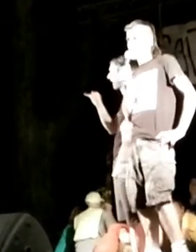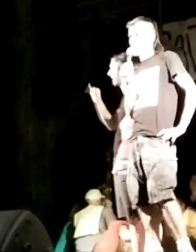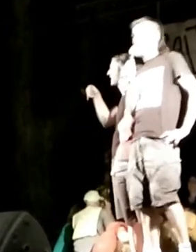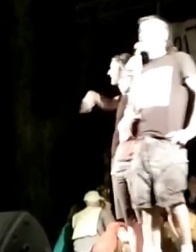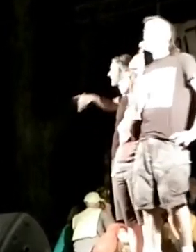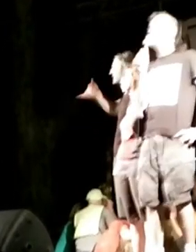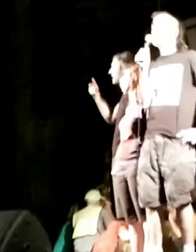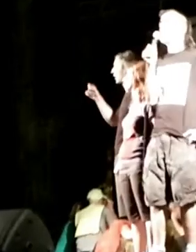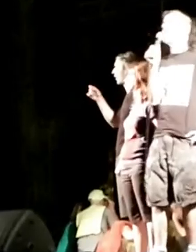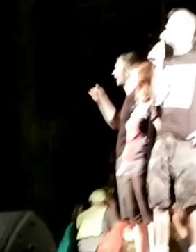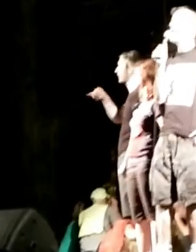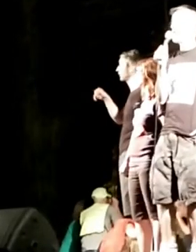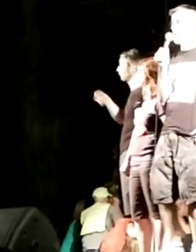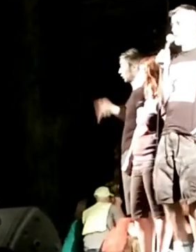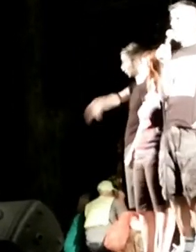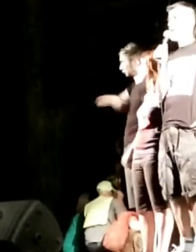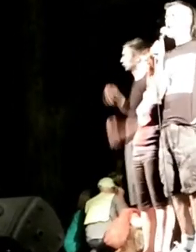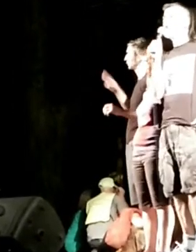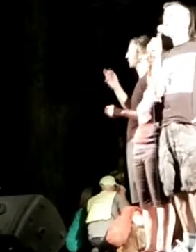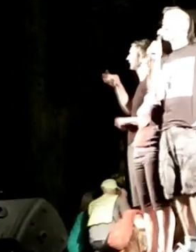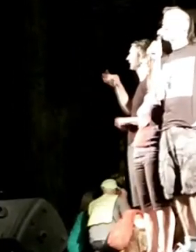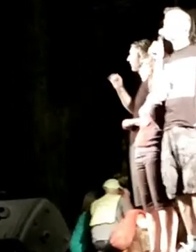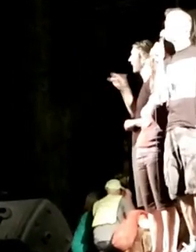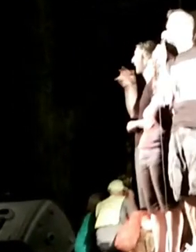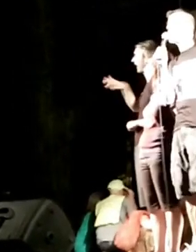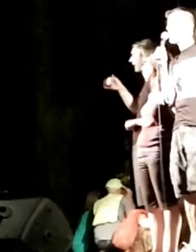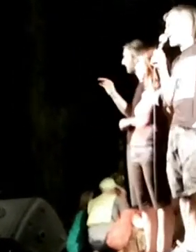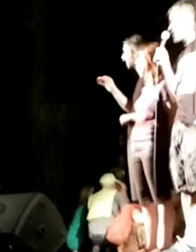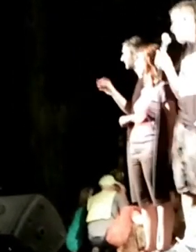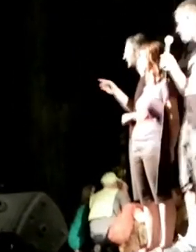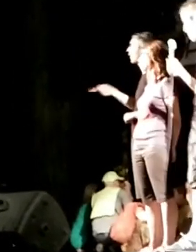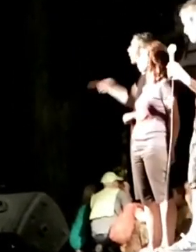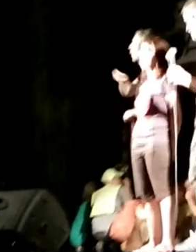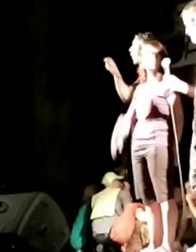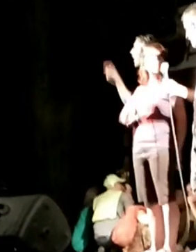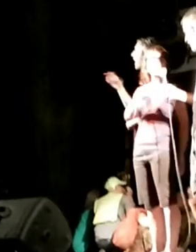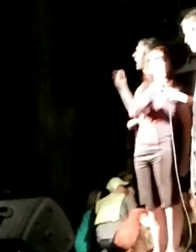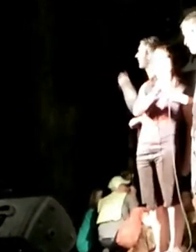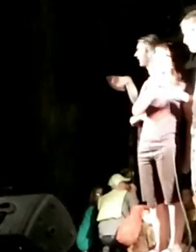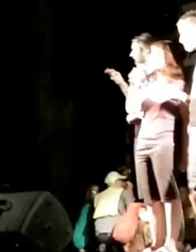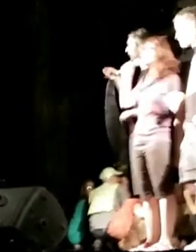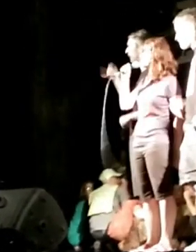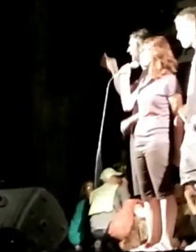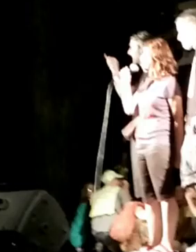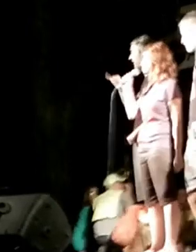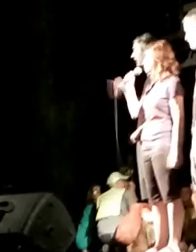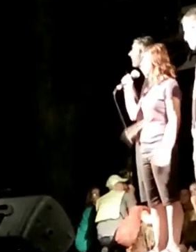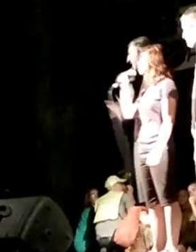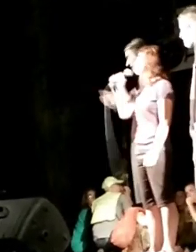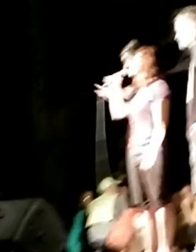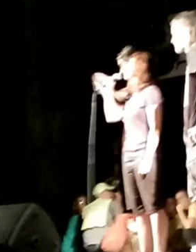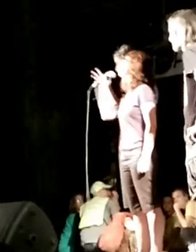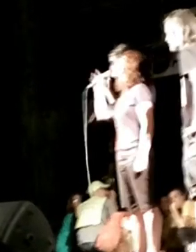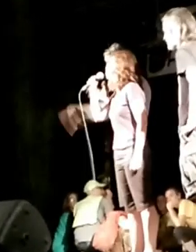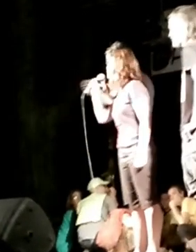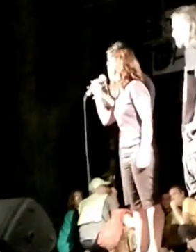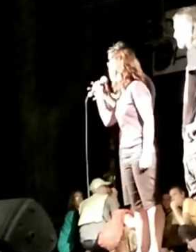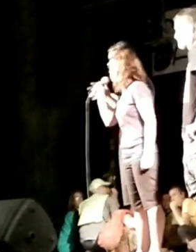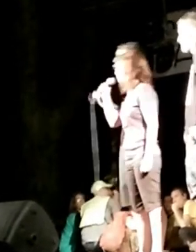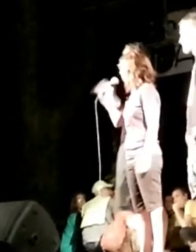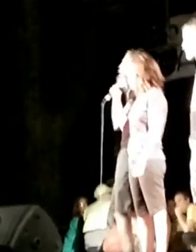Cavacas, somos Patricia Heras, somos Juan Andrés Benítez. Es decir, somos